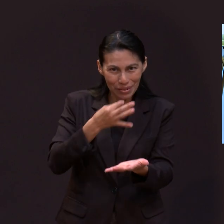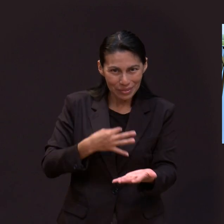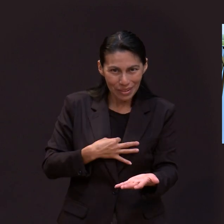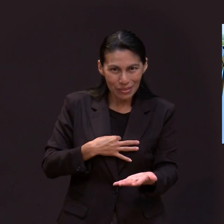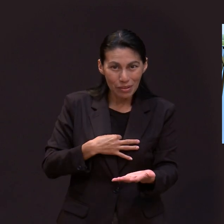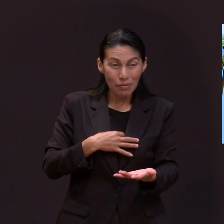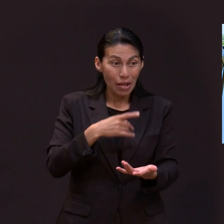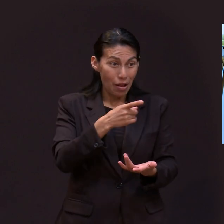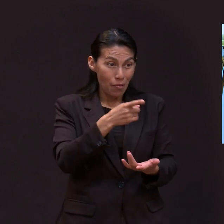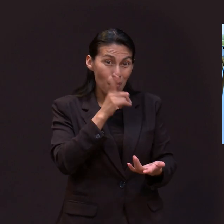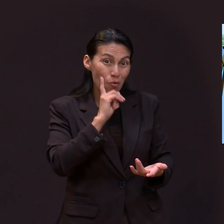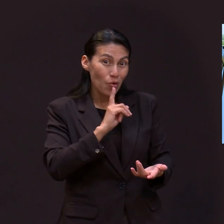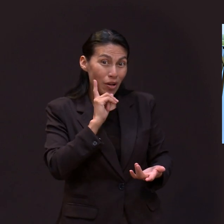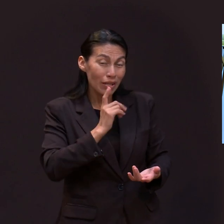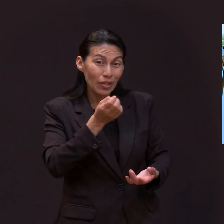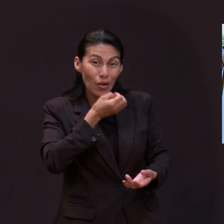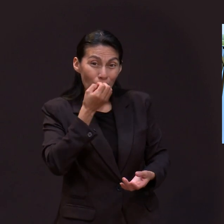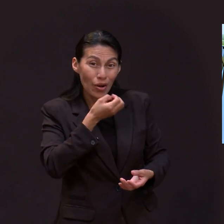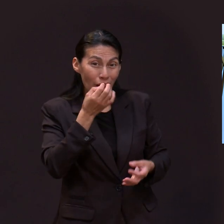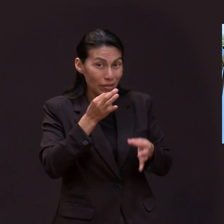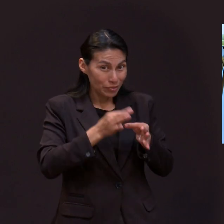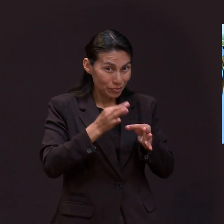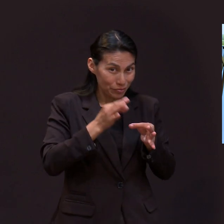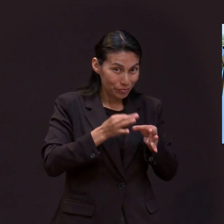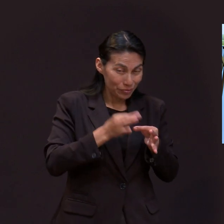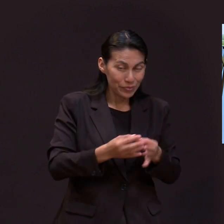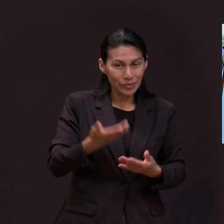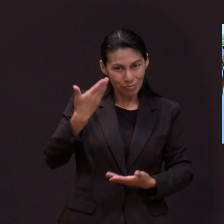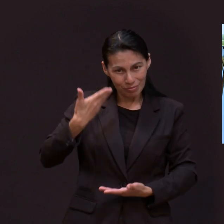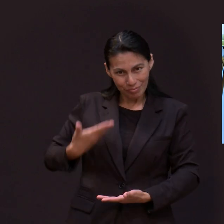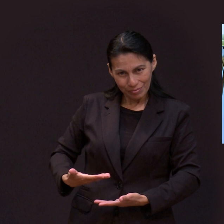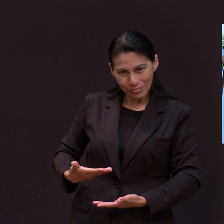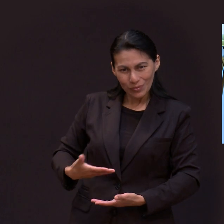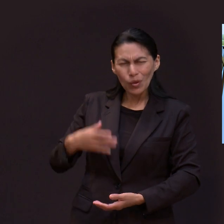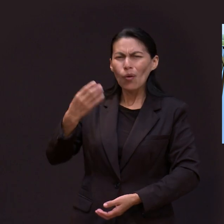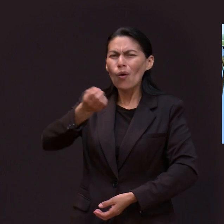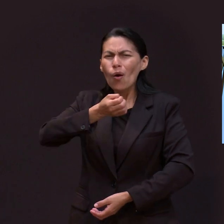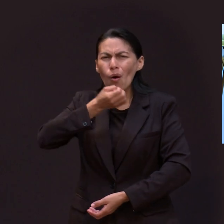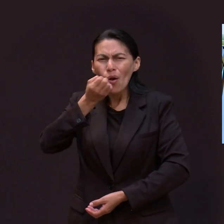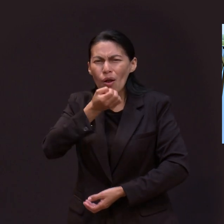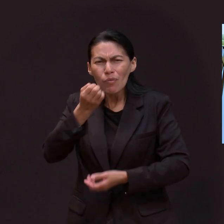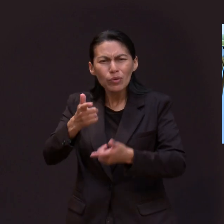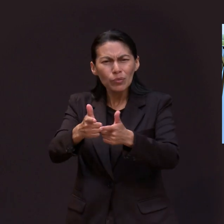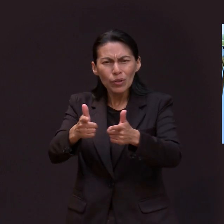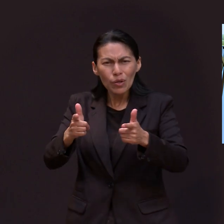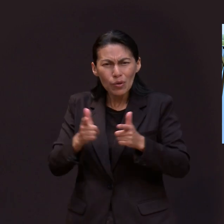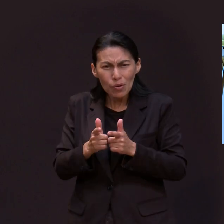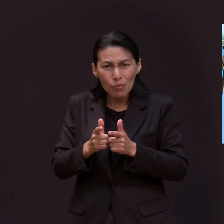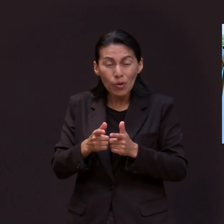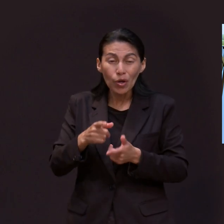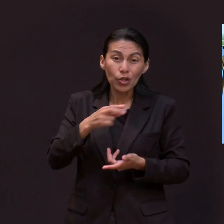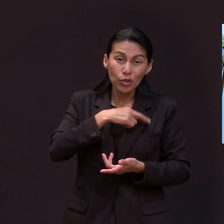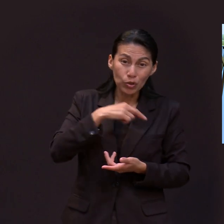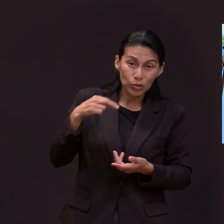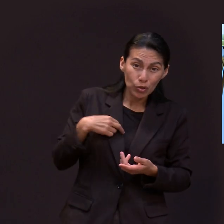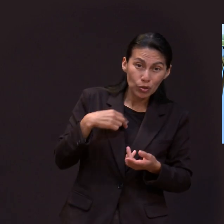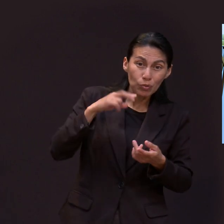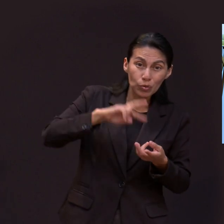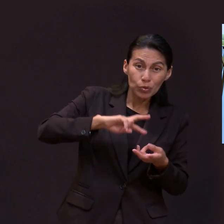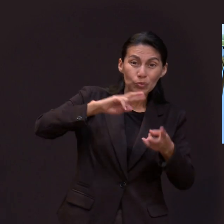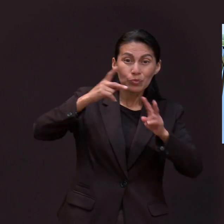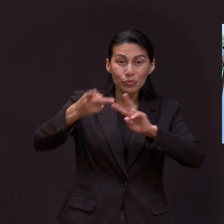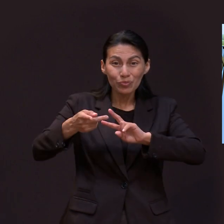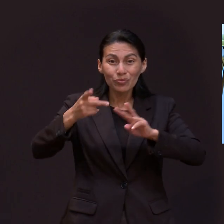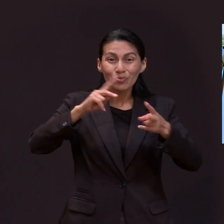para que las guerreras de la oración y yo personalmente ore por ese grupo y ustedes